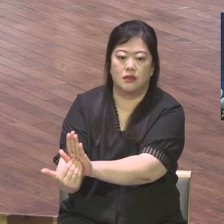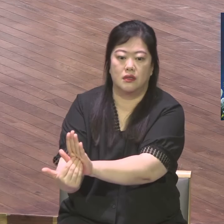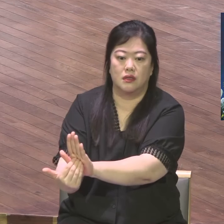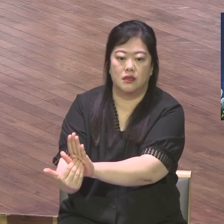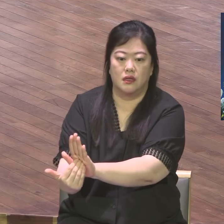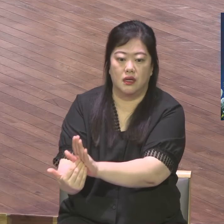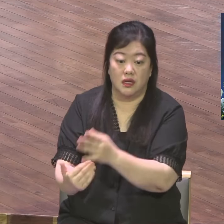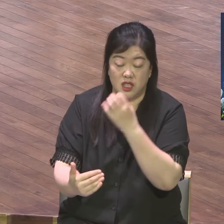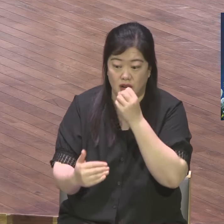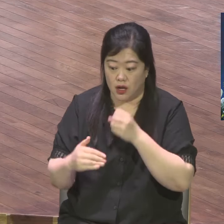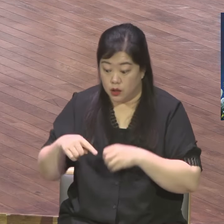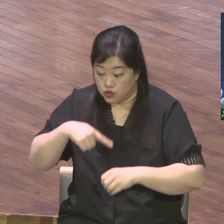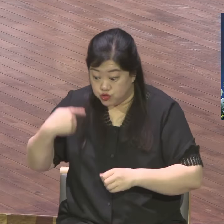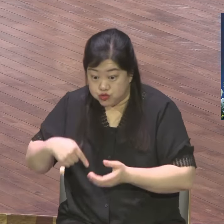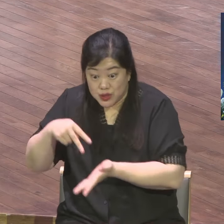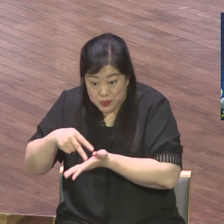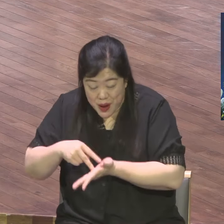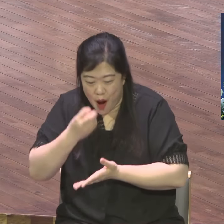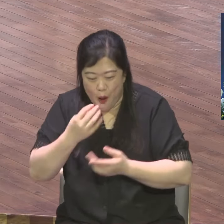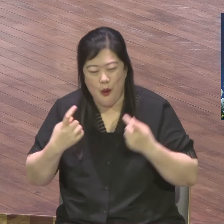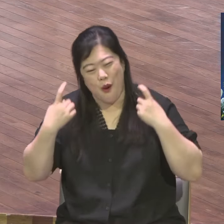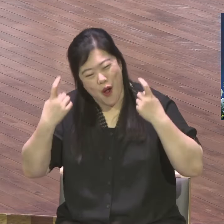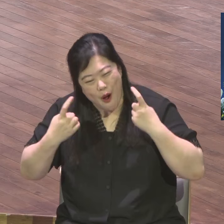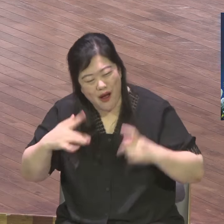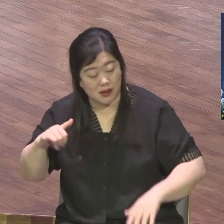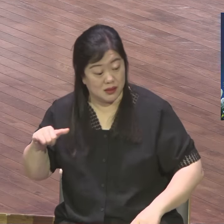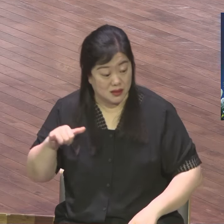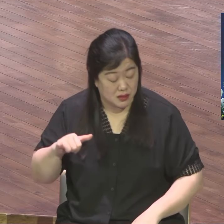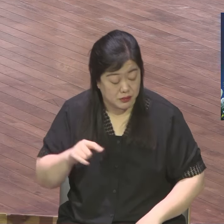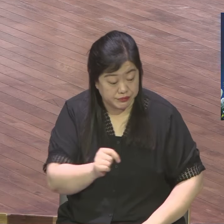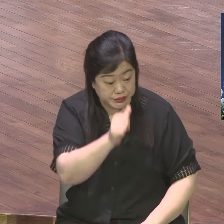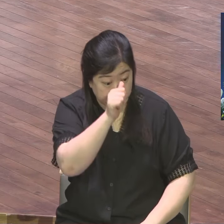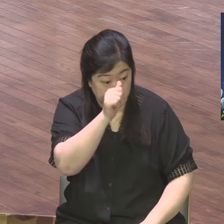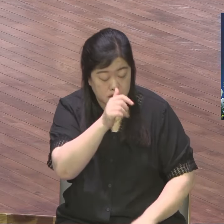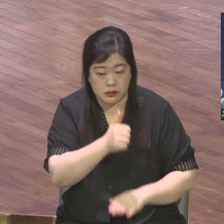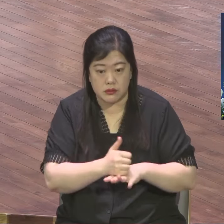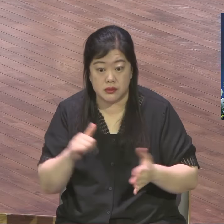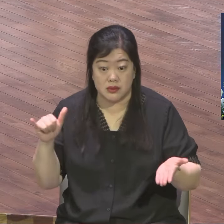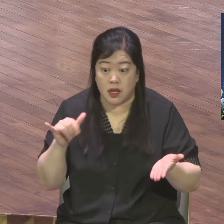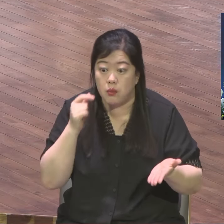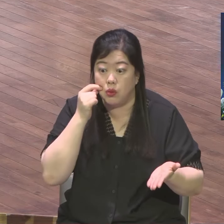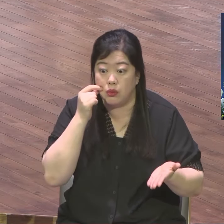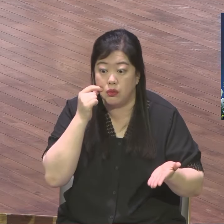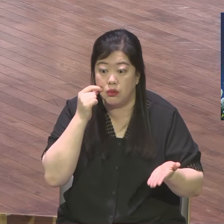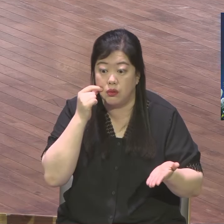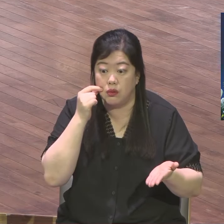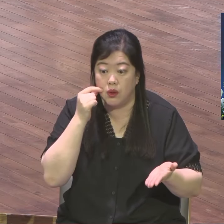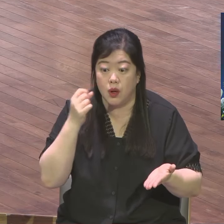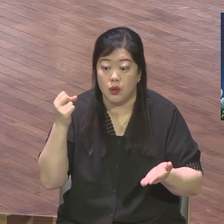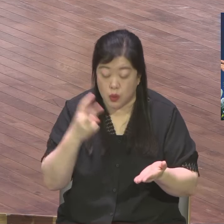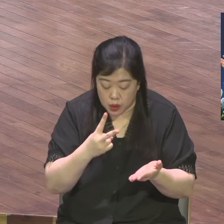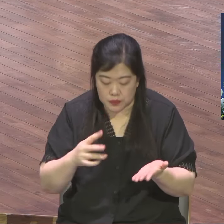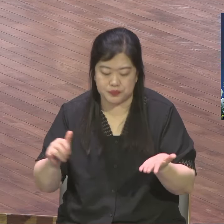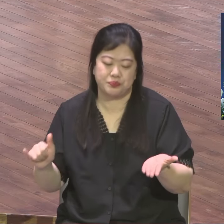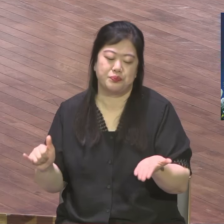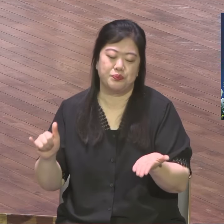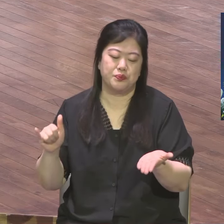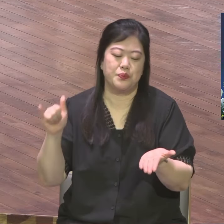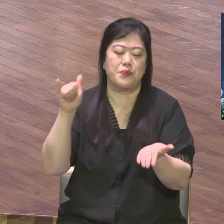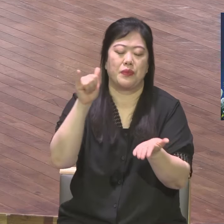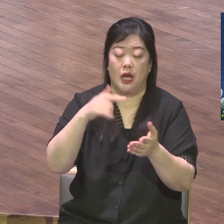끊어놔가지고 전혀 볼 수가 없대. 그러니까 나오지도 못해. 선교사 다